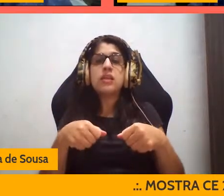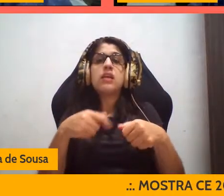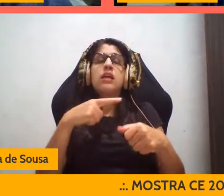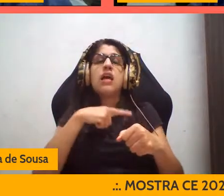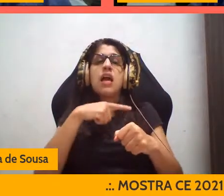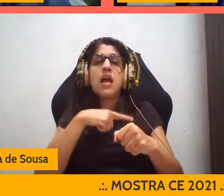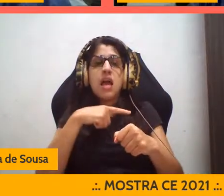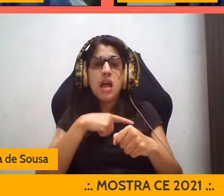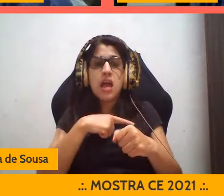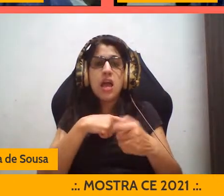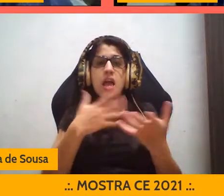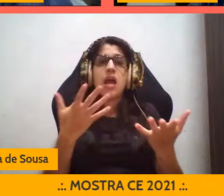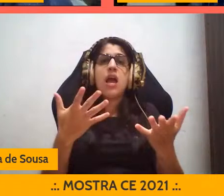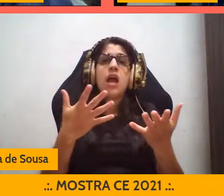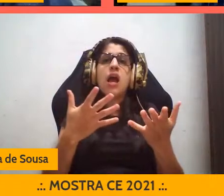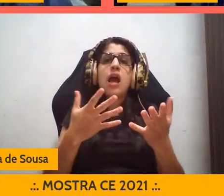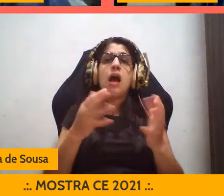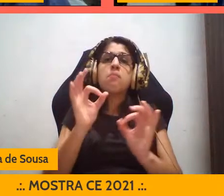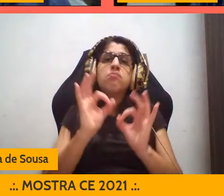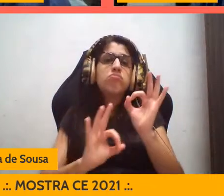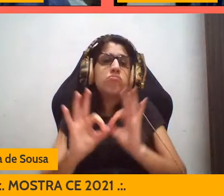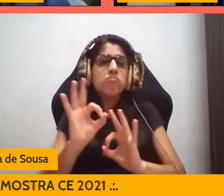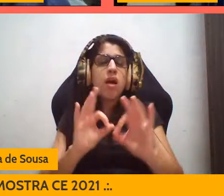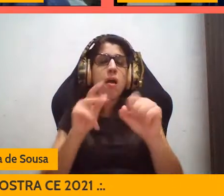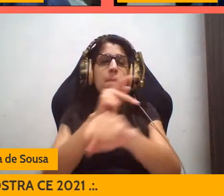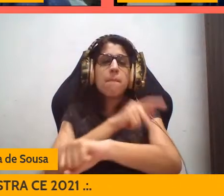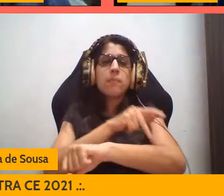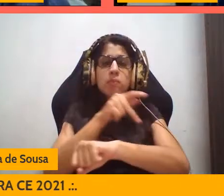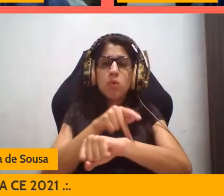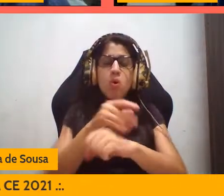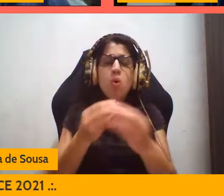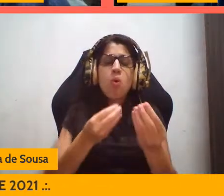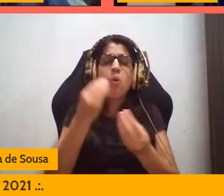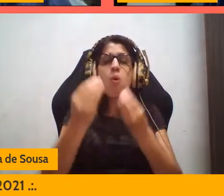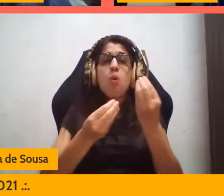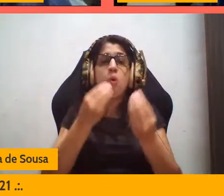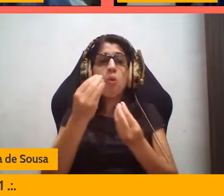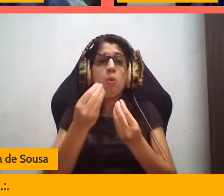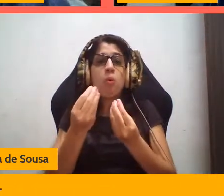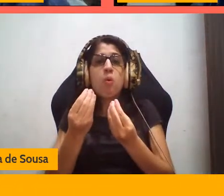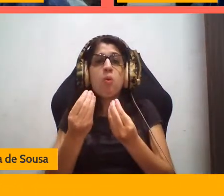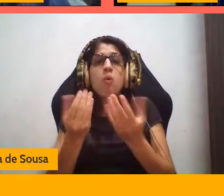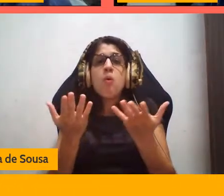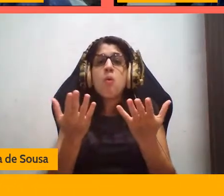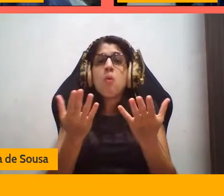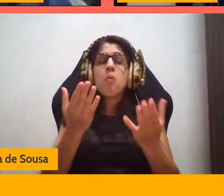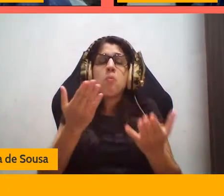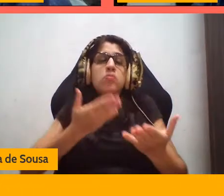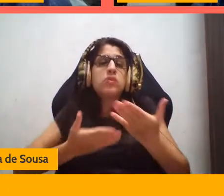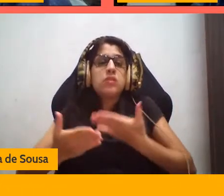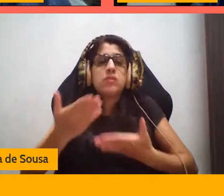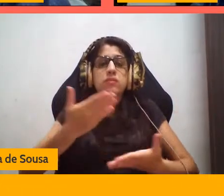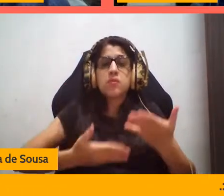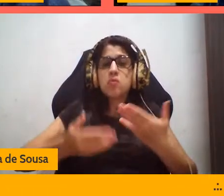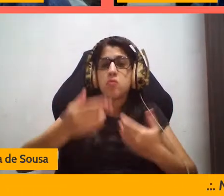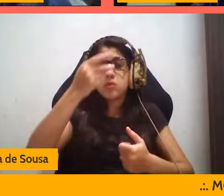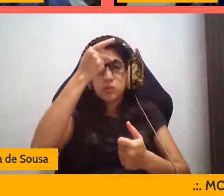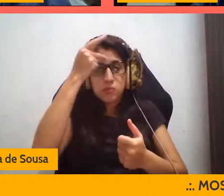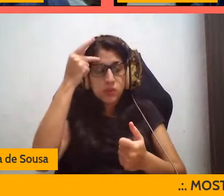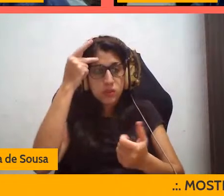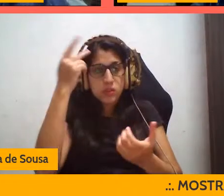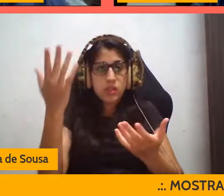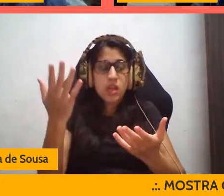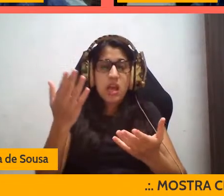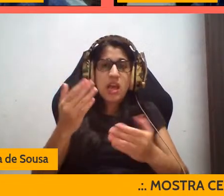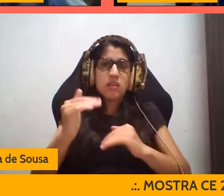que saber como lidar com as pessoas, esse processo de ensino-aprendizagem, esse processo